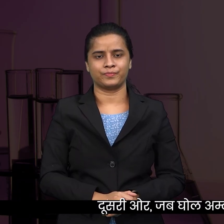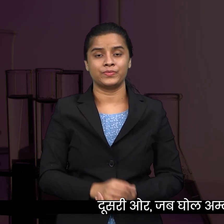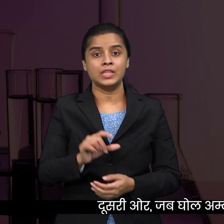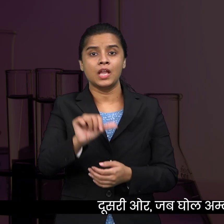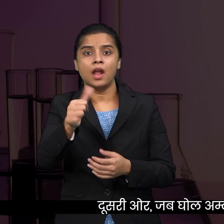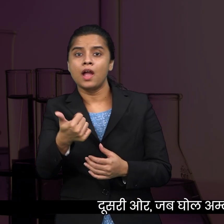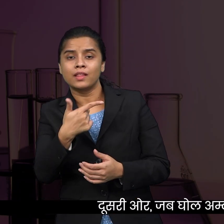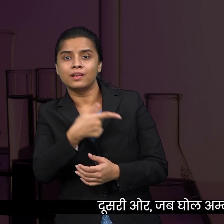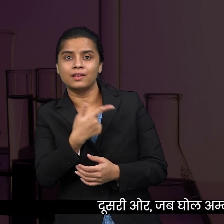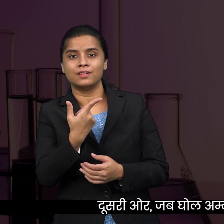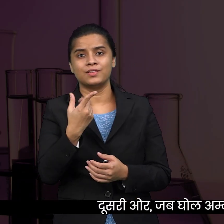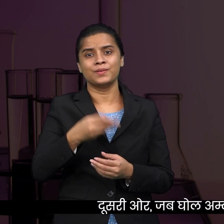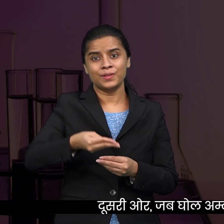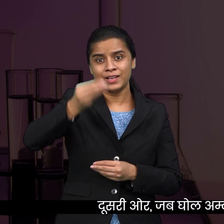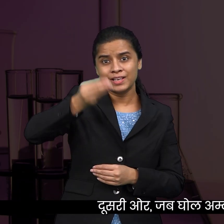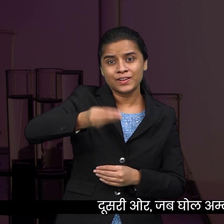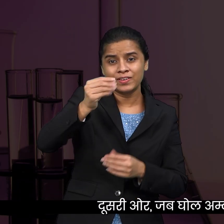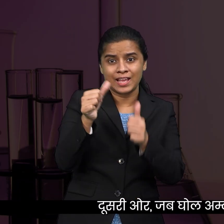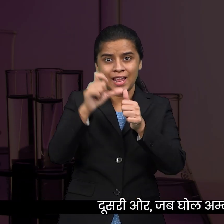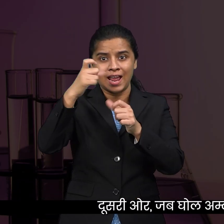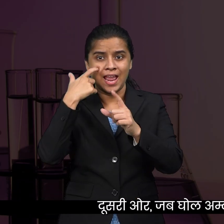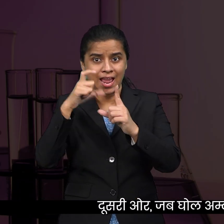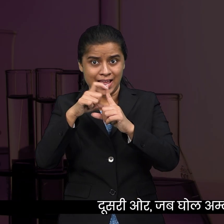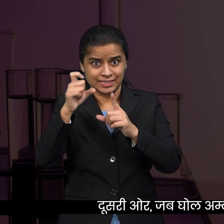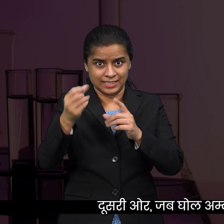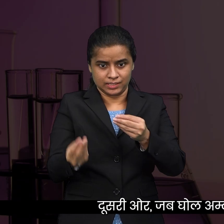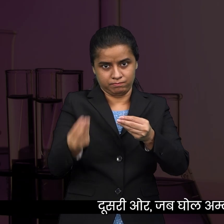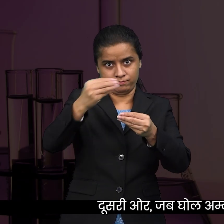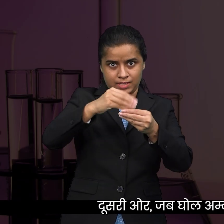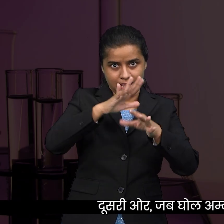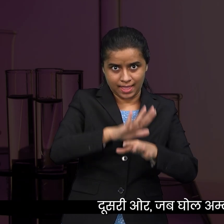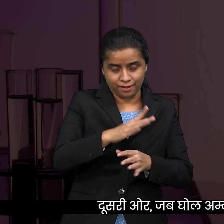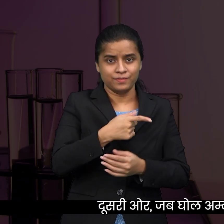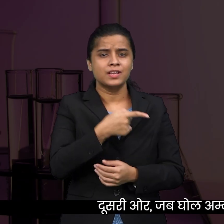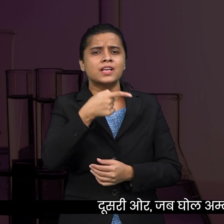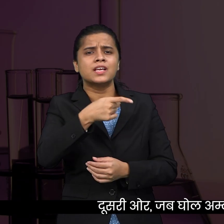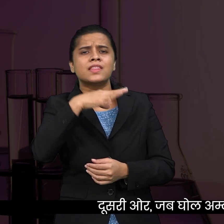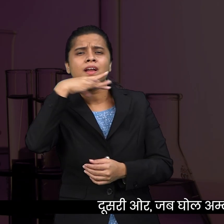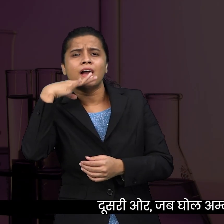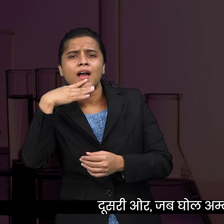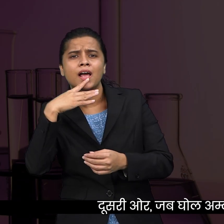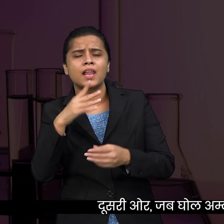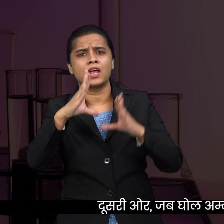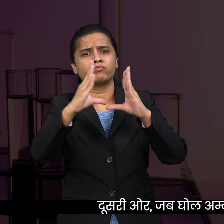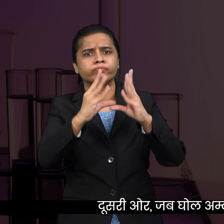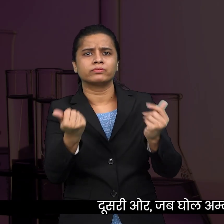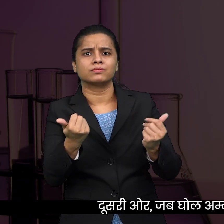दूसरी ओर जब घोल अम्लीय होता है तो यह रंगहीन रहता है। जब